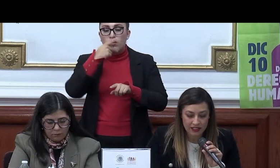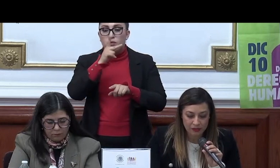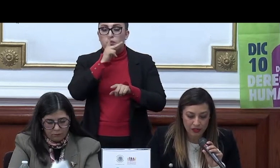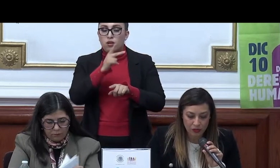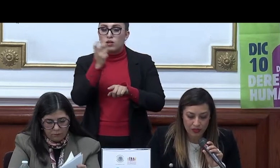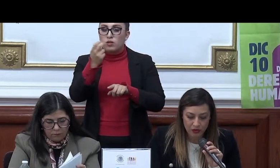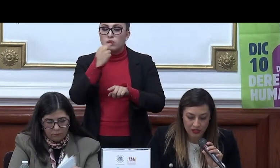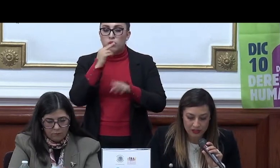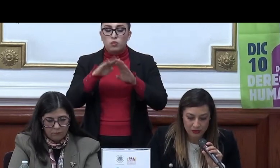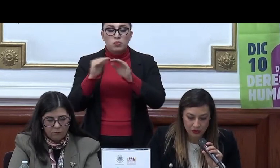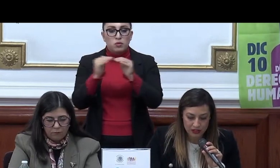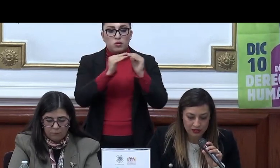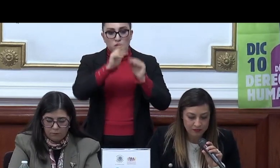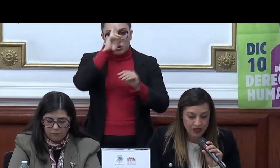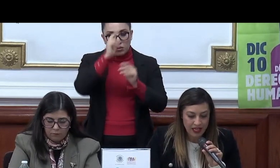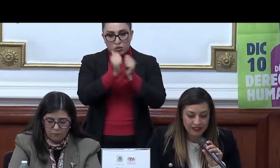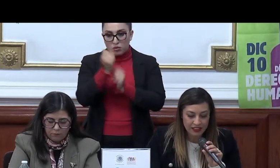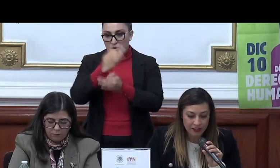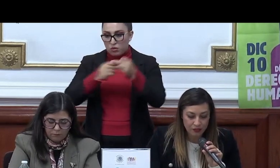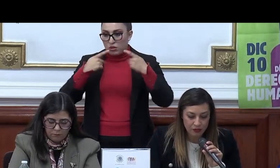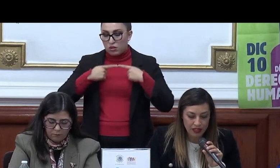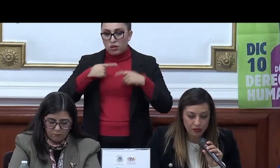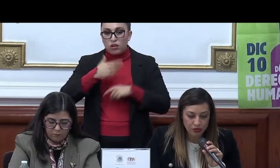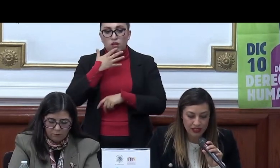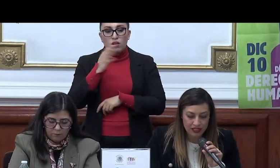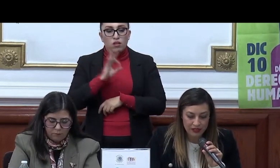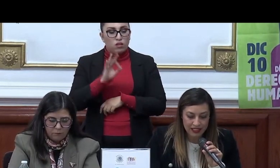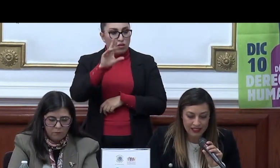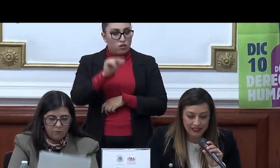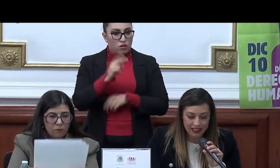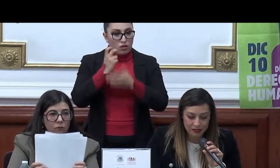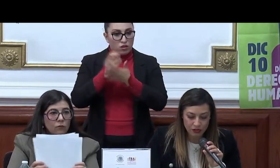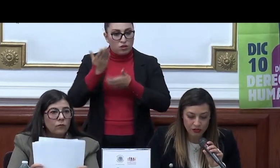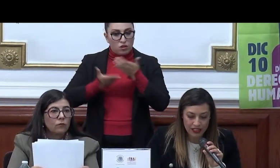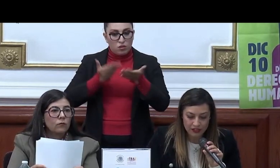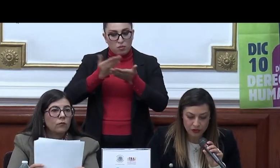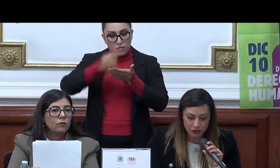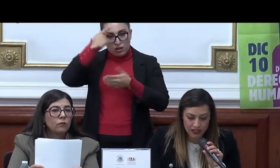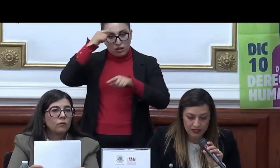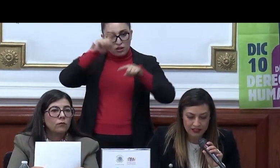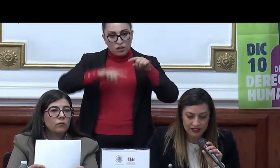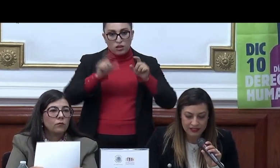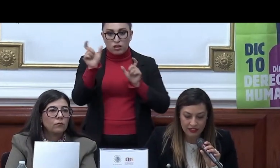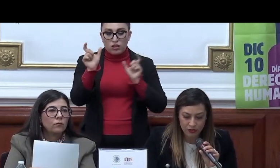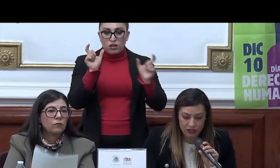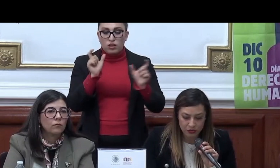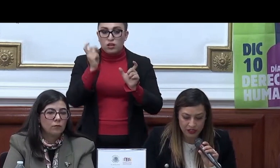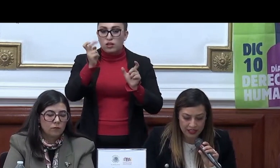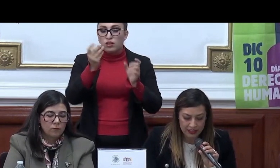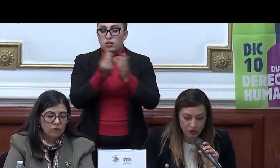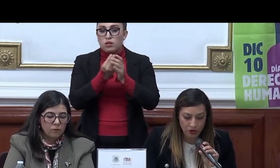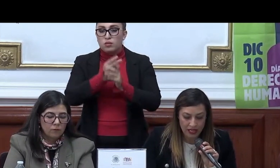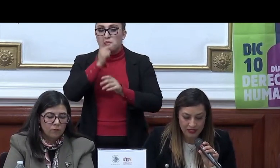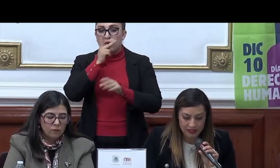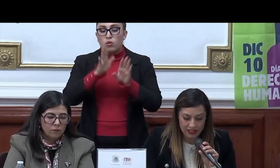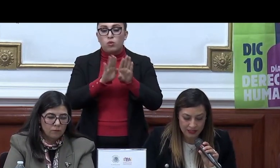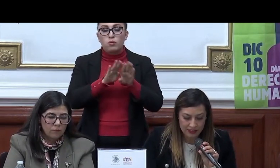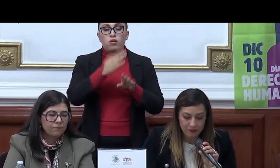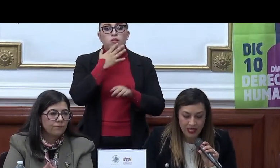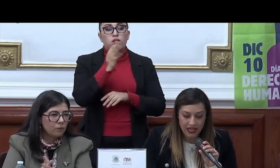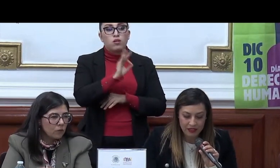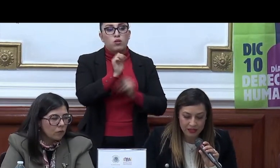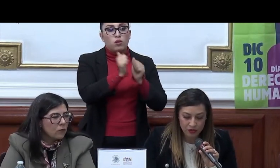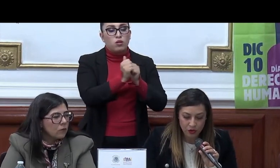y respeto para todas las personas. Esta reforma busca eliminar términos excluyentes y estereotipos de género en las